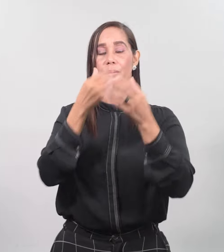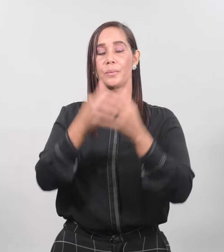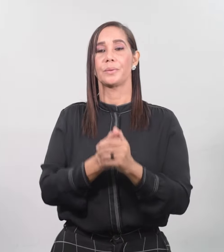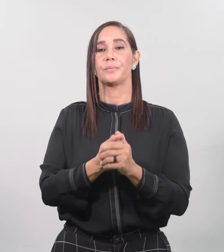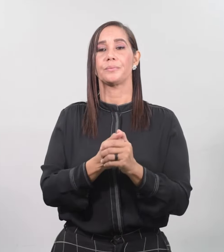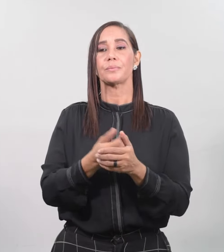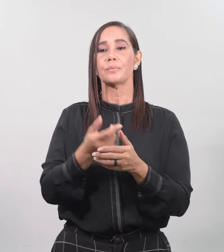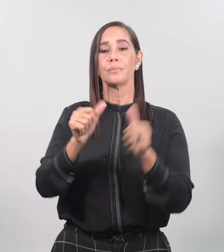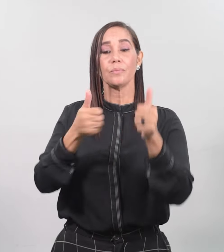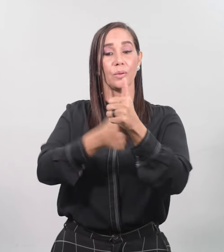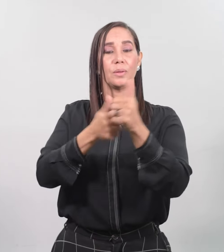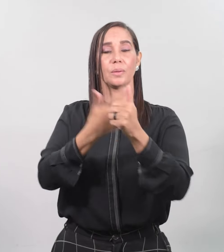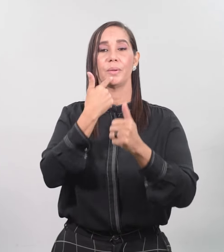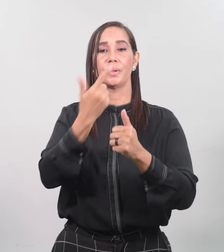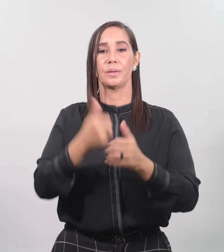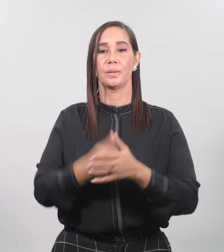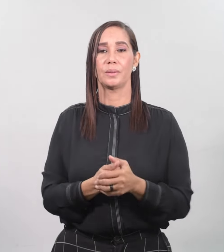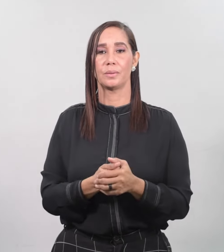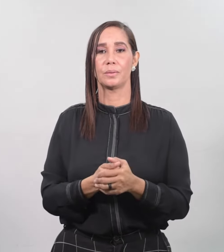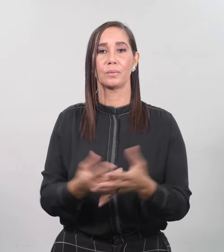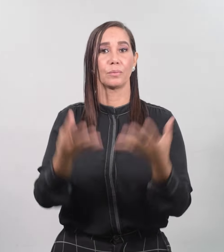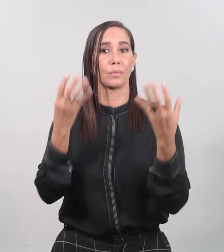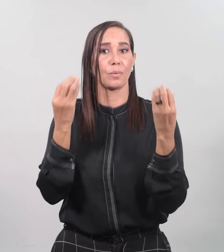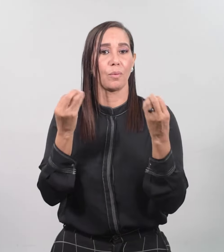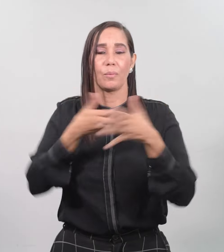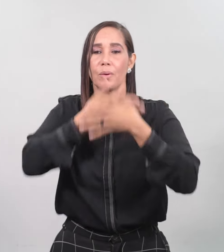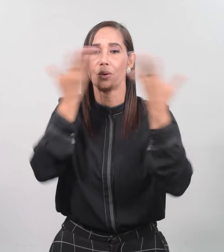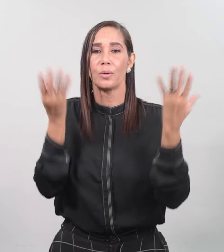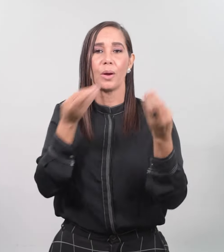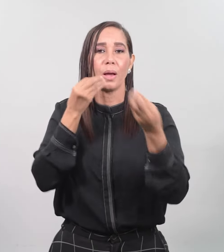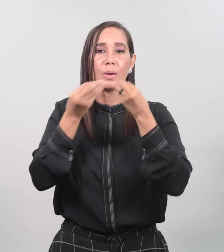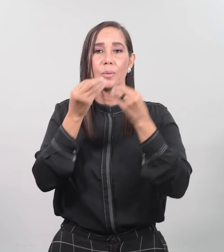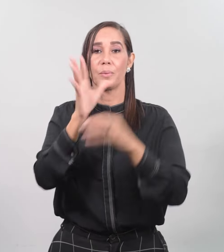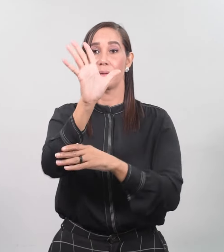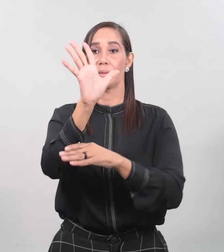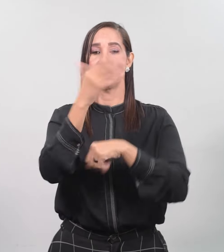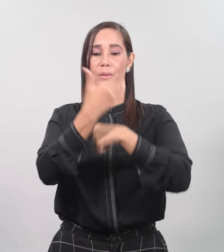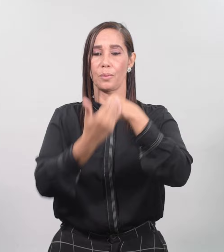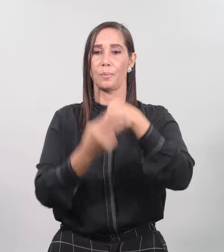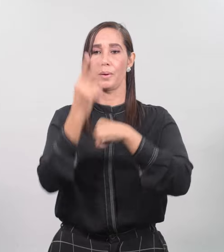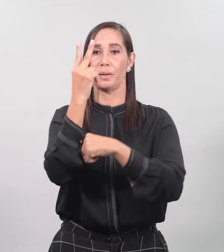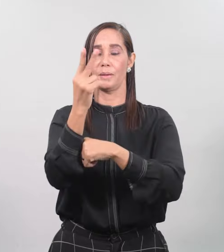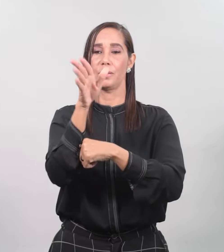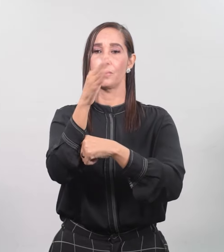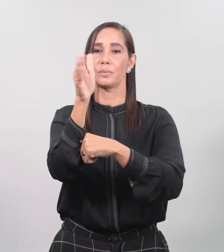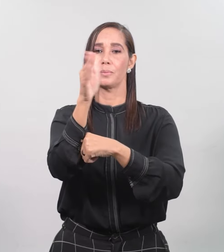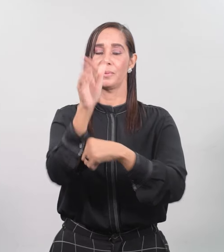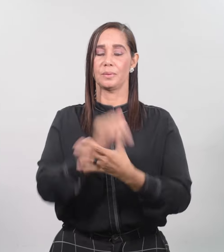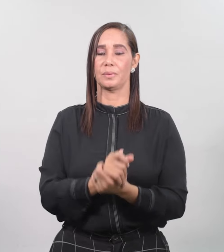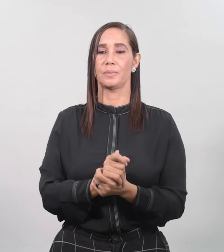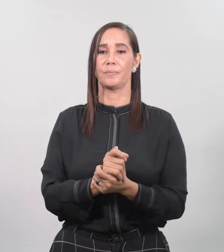Ellos le replicaron, Si aquí no tenemos más que cinco panes y dos peces. Les dijo,